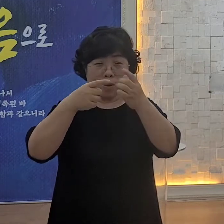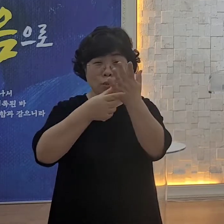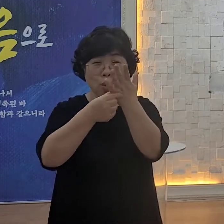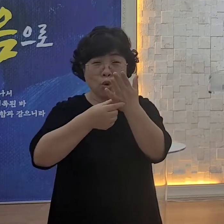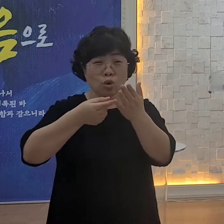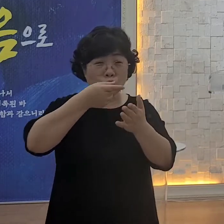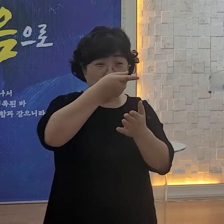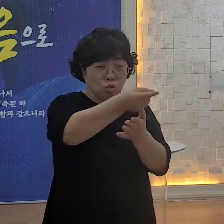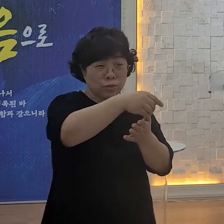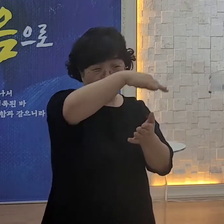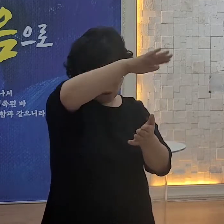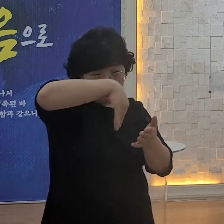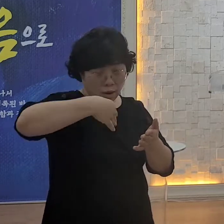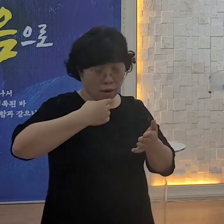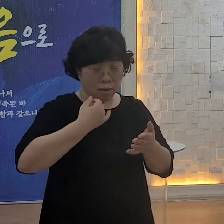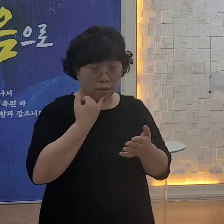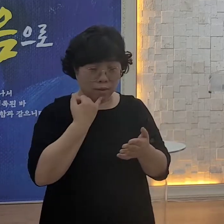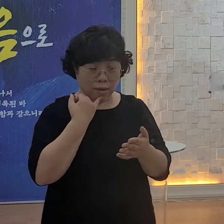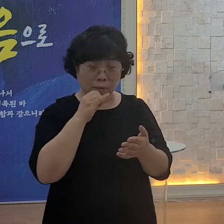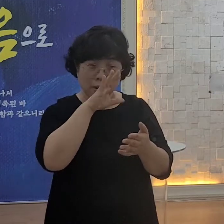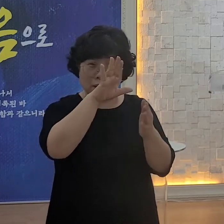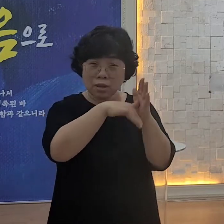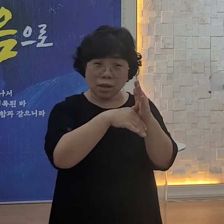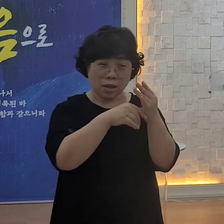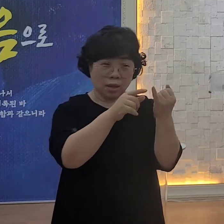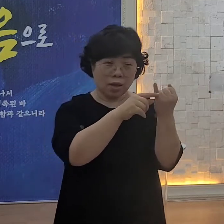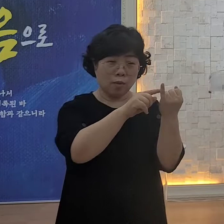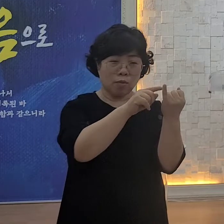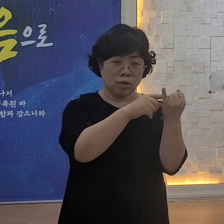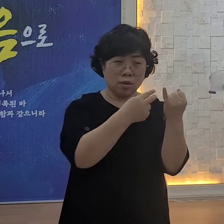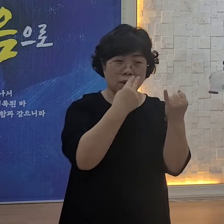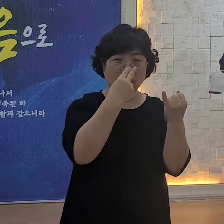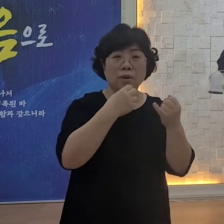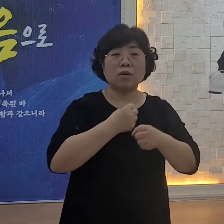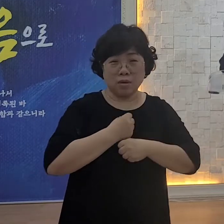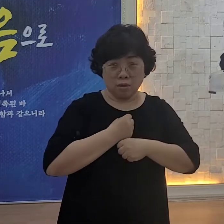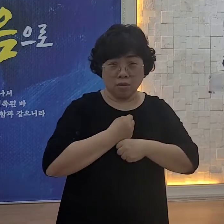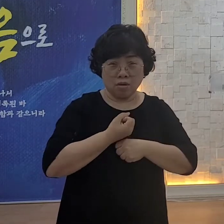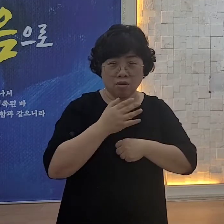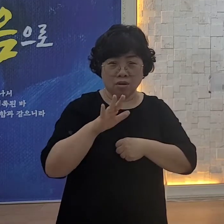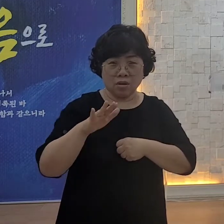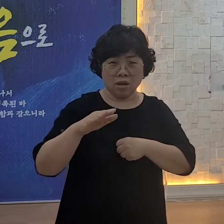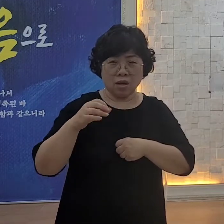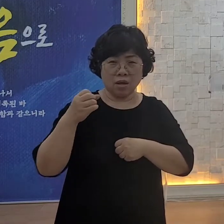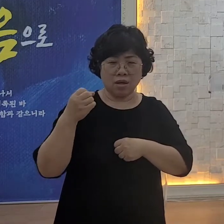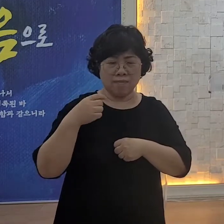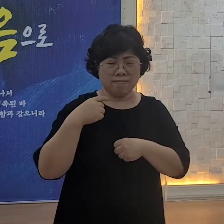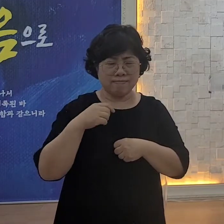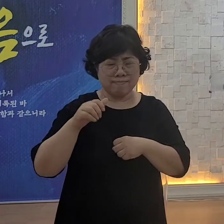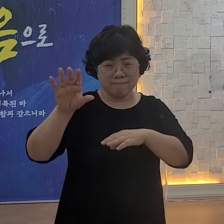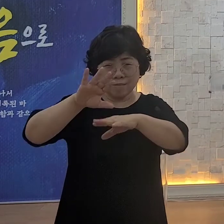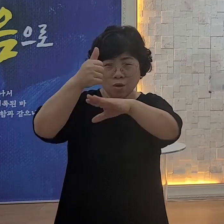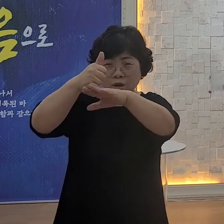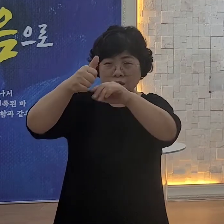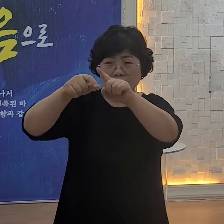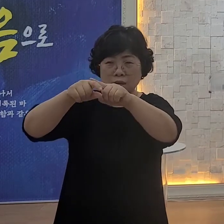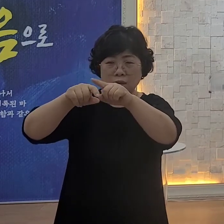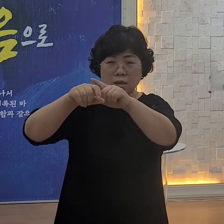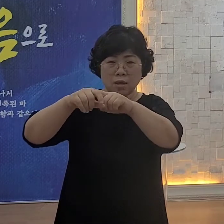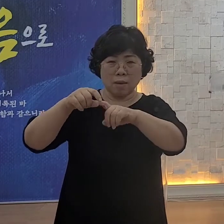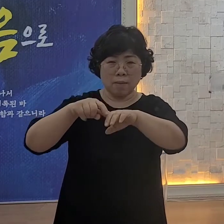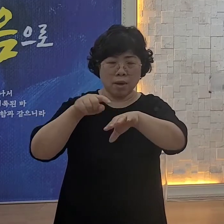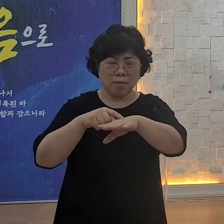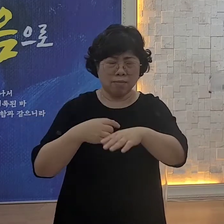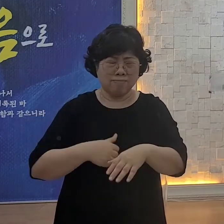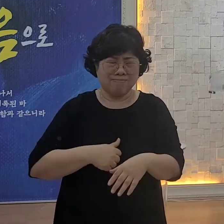사는 거예요. 들어가서 자기의 대화를 하고 뭔가 말을 할 수 있지만 만약 이때 갑자기 왕이 기분이 진짜 막 안 좋고